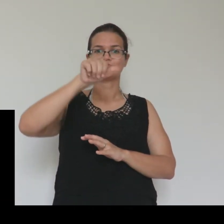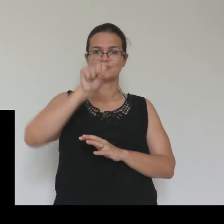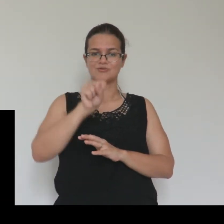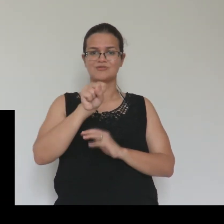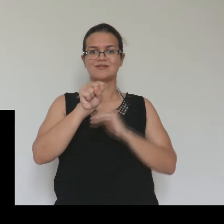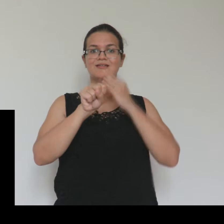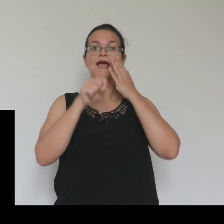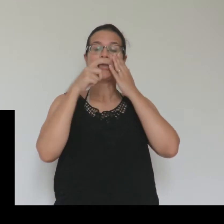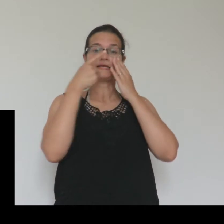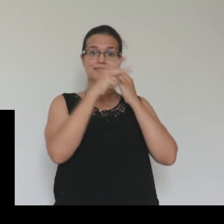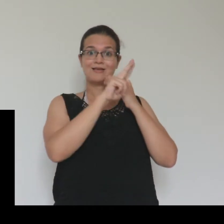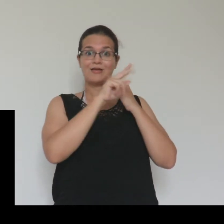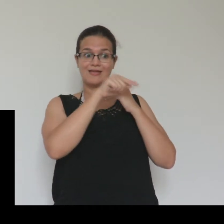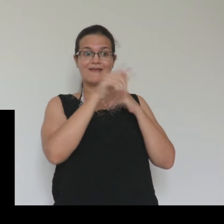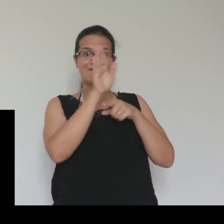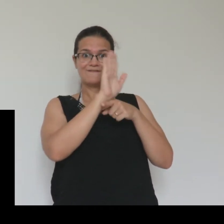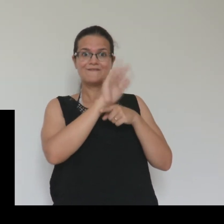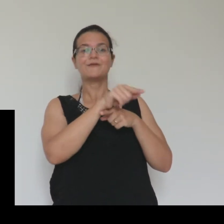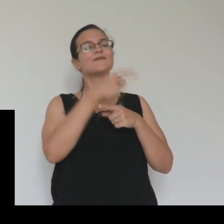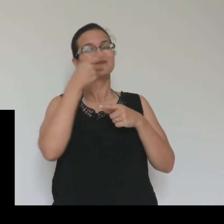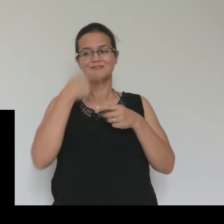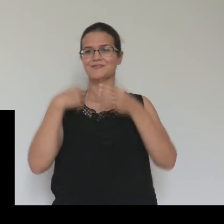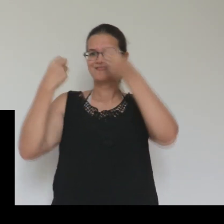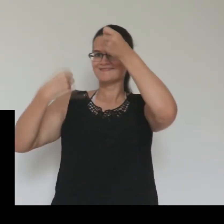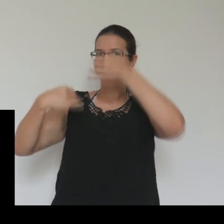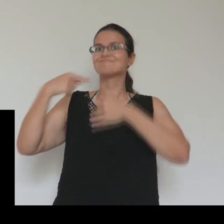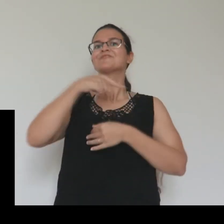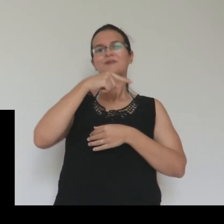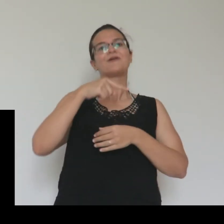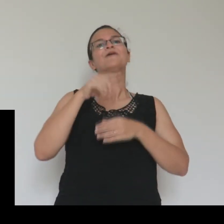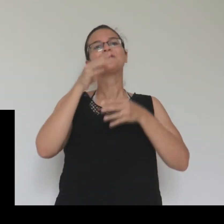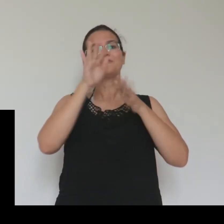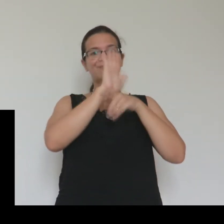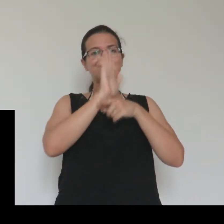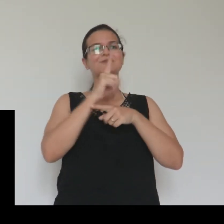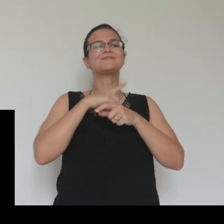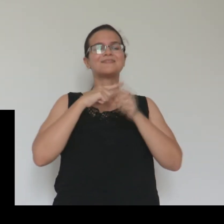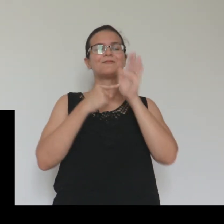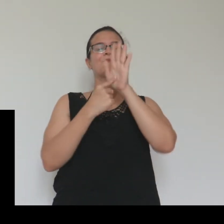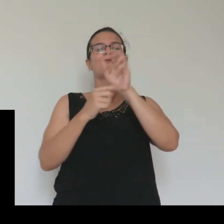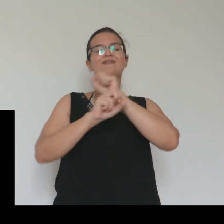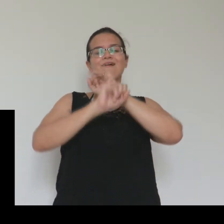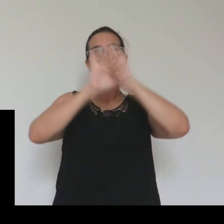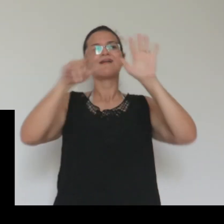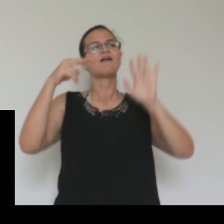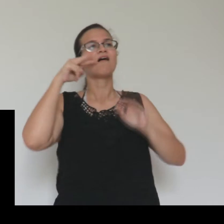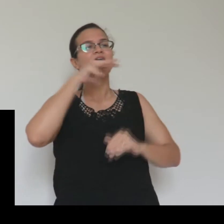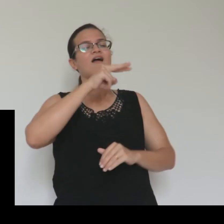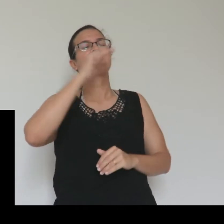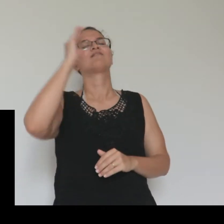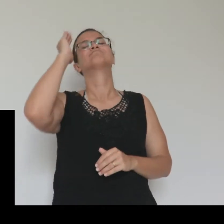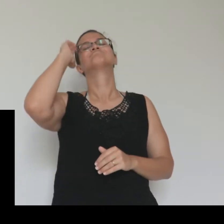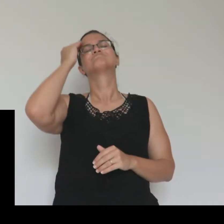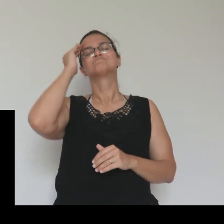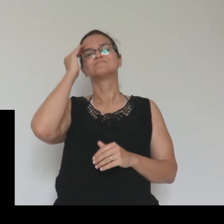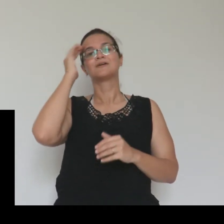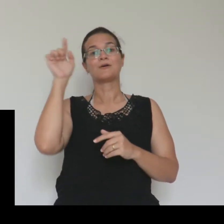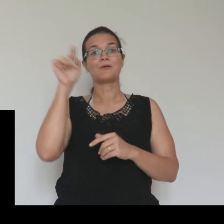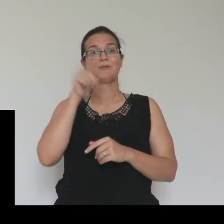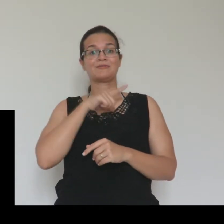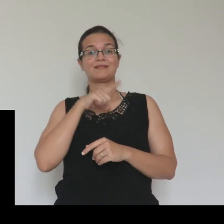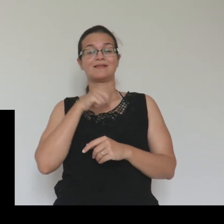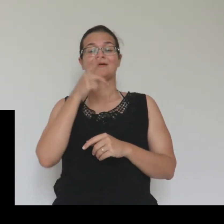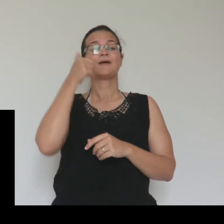de uma forma bem clara, onde vocês vão compreender isso. Onde uma mãe procura, como que eu vou atuar, o que eu vou fazer com